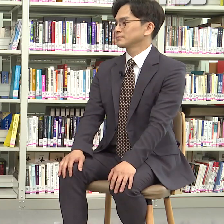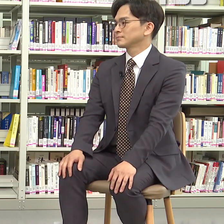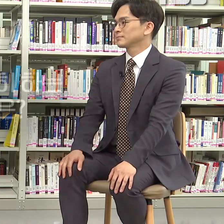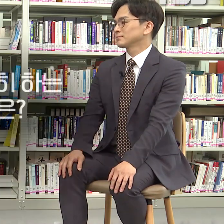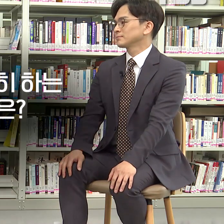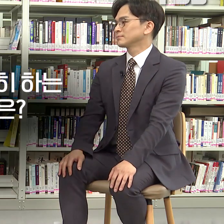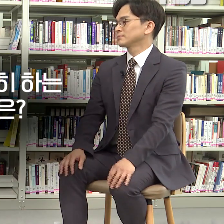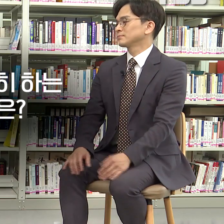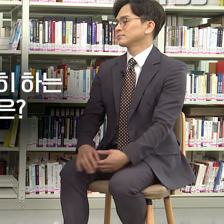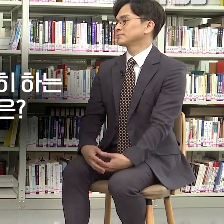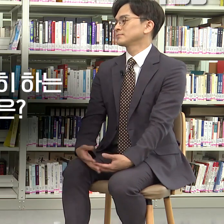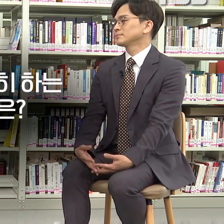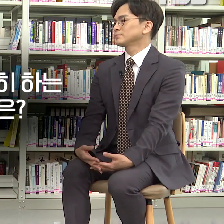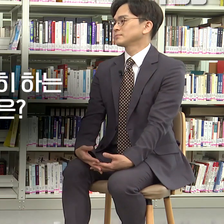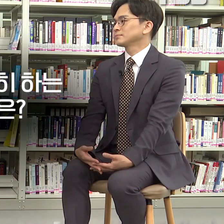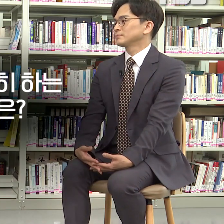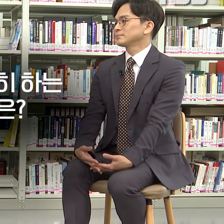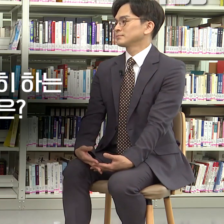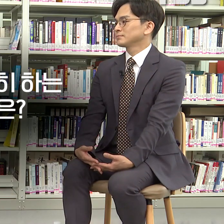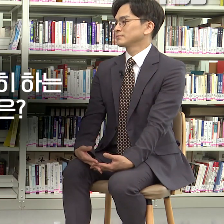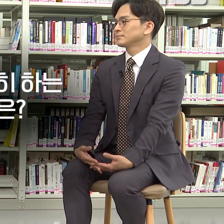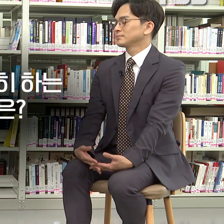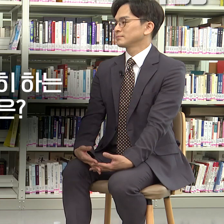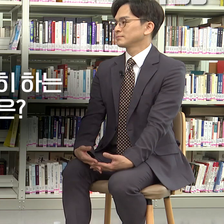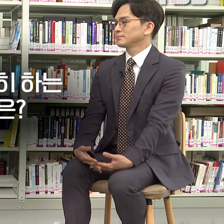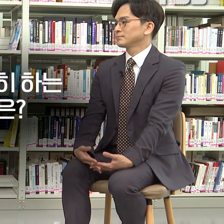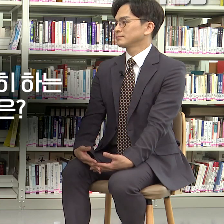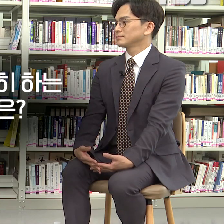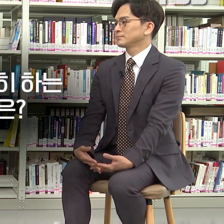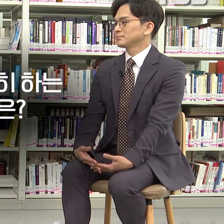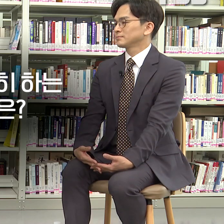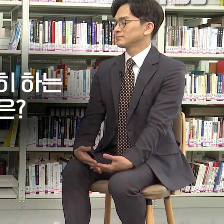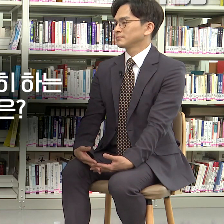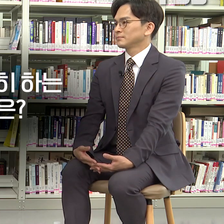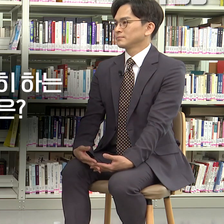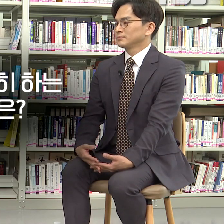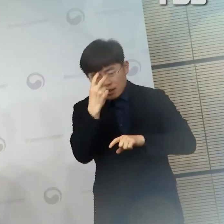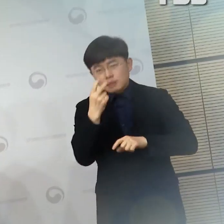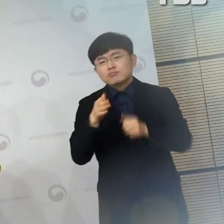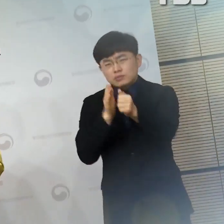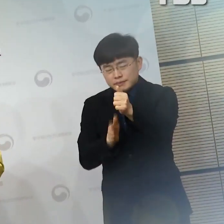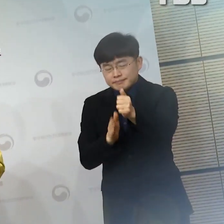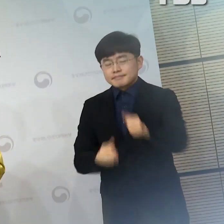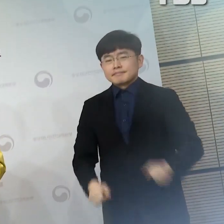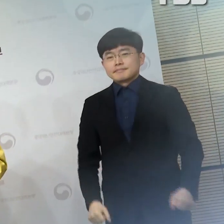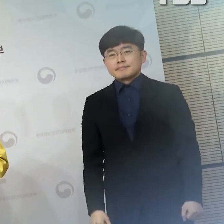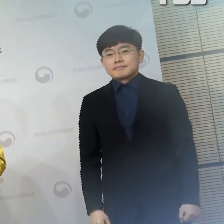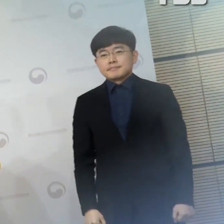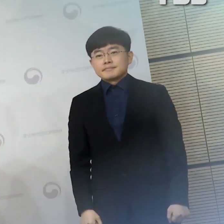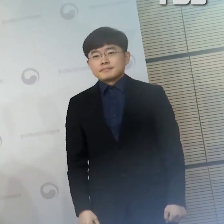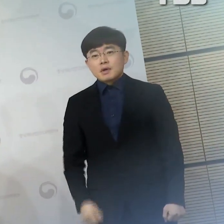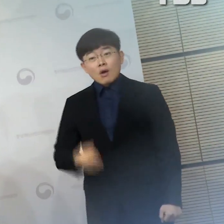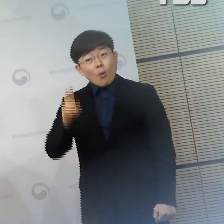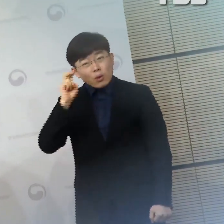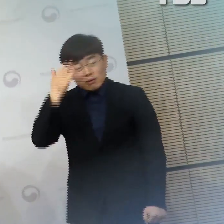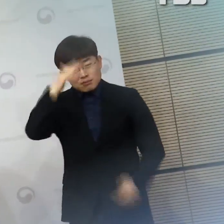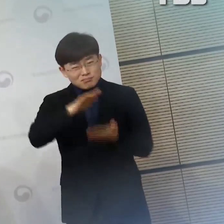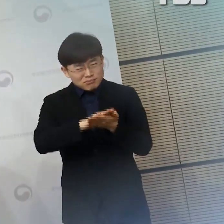오시면서 가장 흔하게 접한 편견, 오해 같은 거는 어떤 게 있을까요? 수어 통역사라는 그